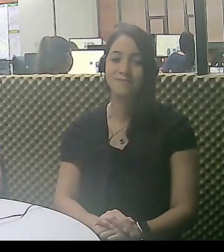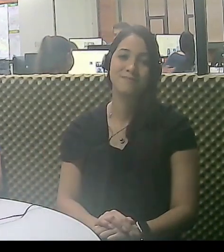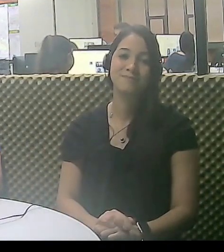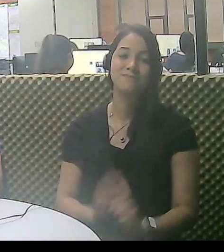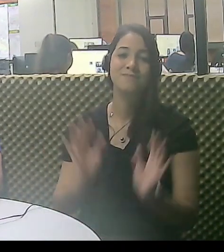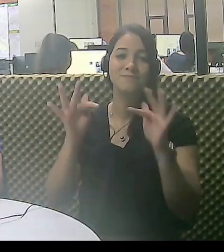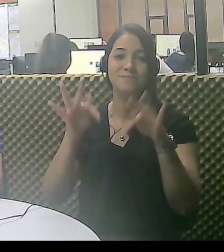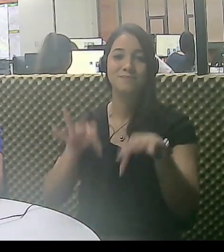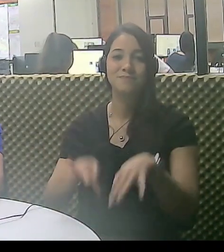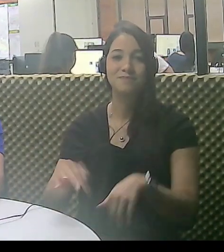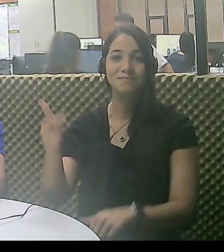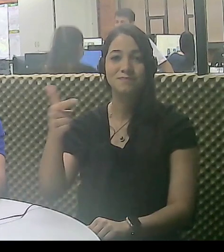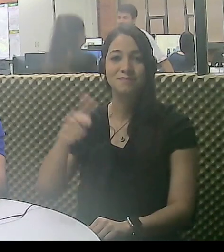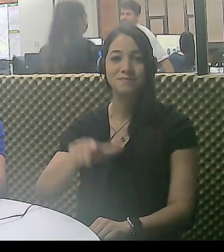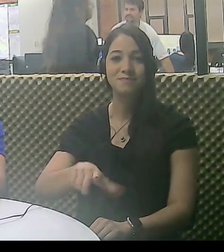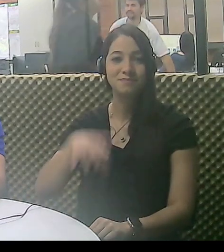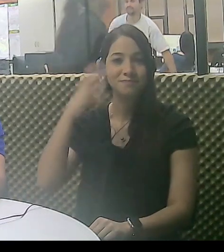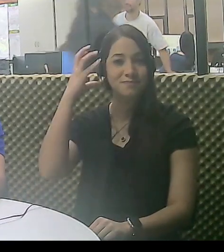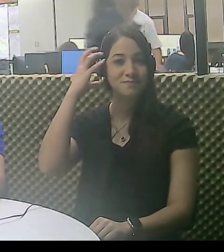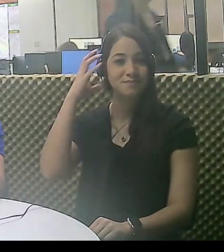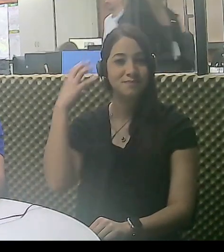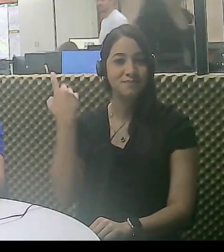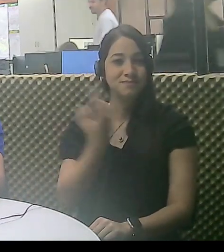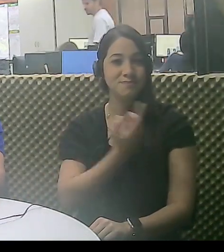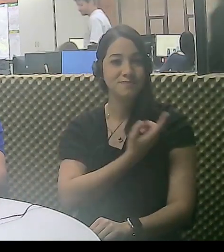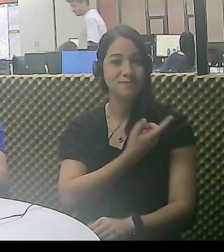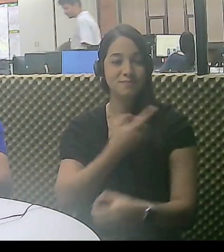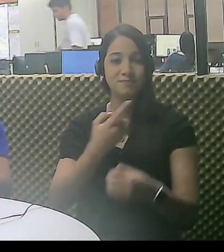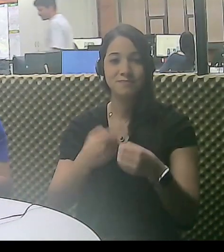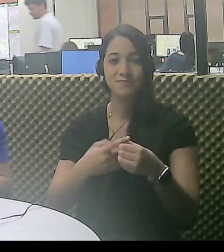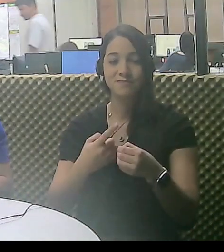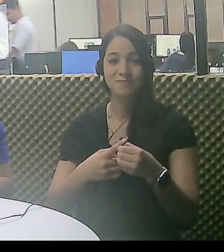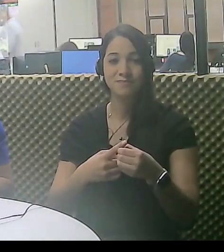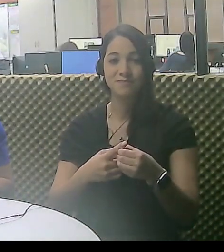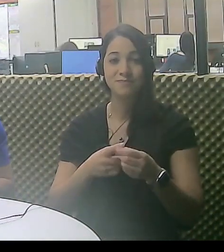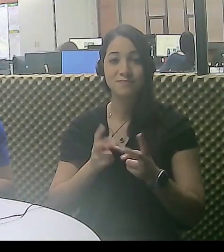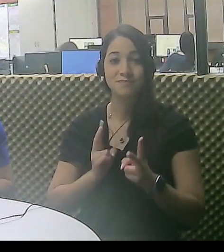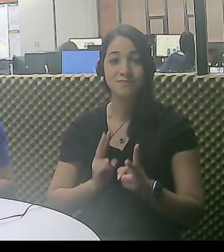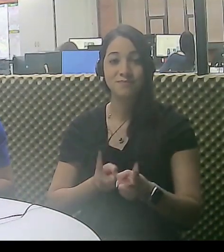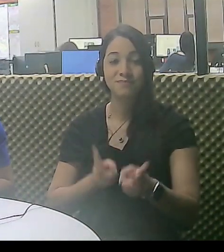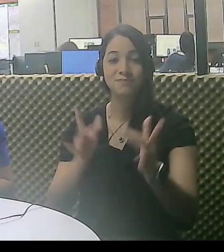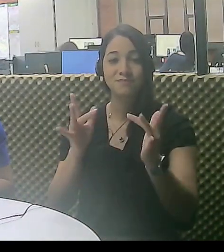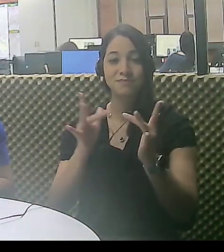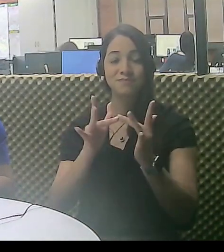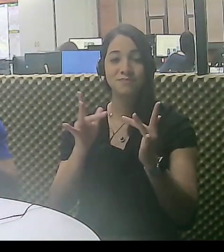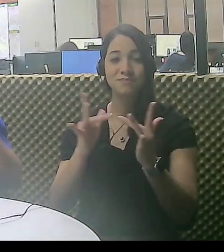próxima. Fica por aqui mais uma edição do programa da Rádio Nossa Cidade.